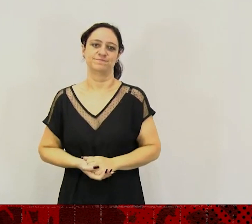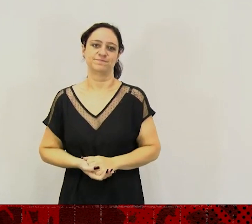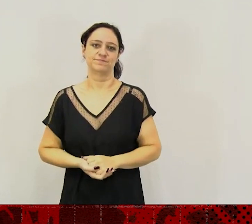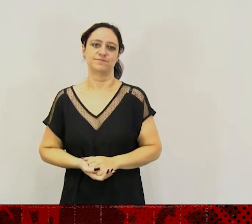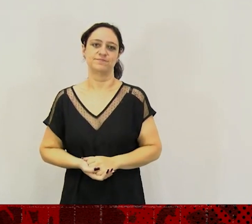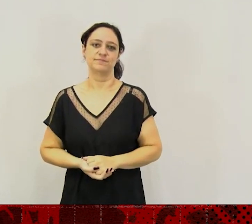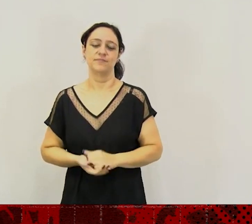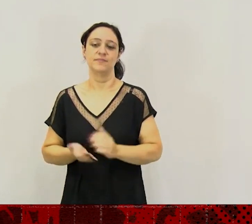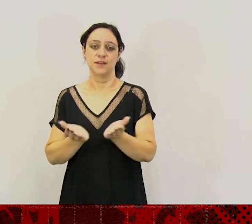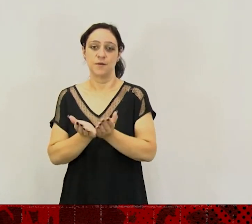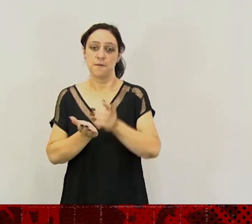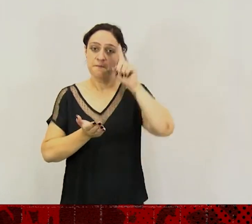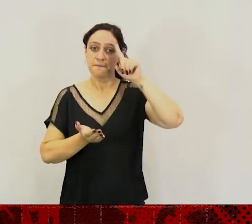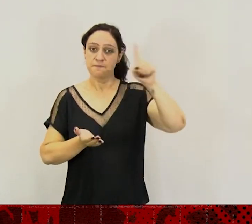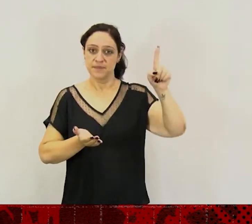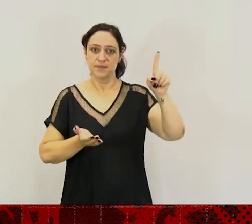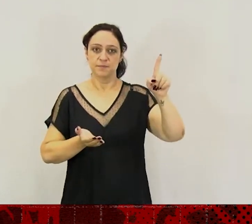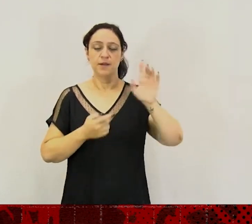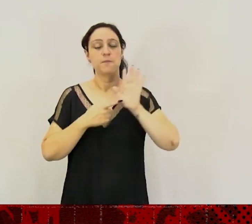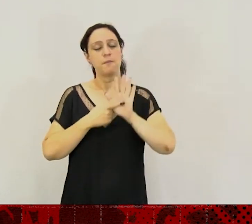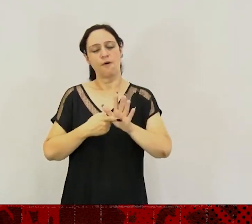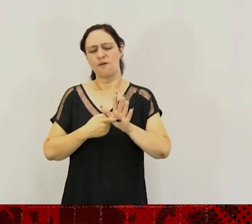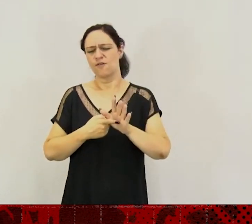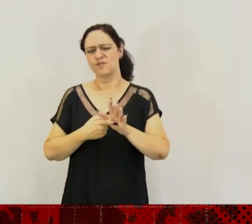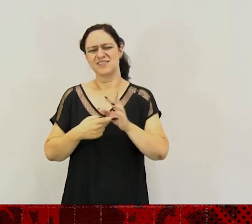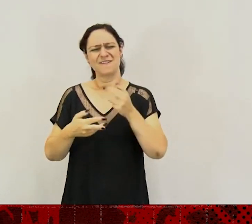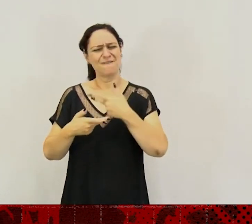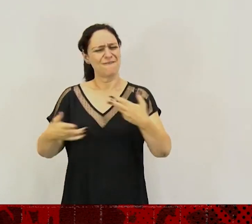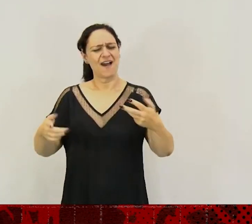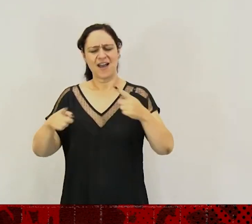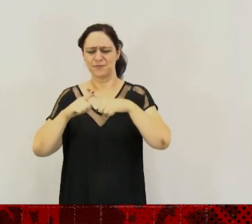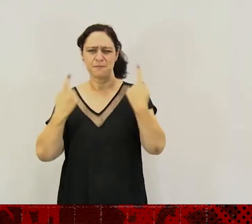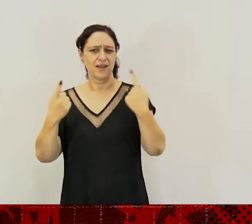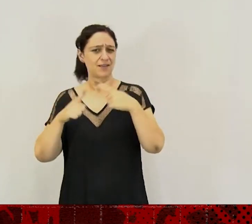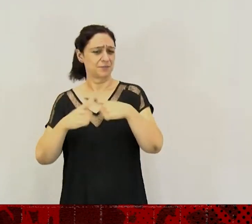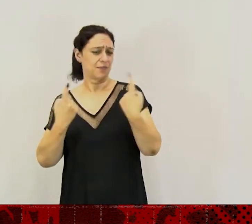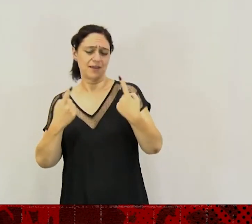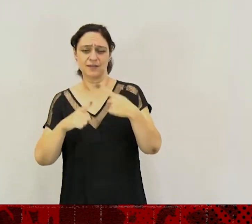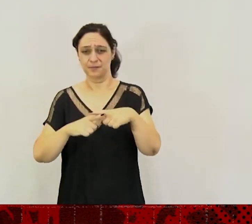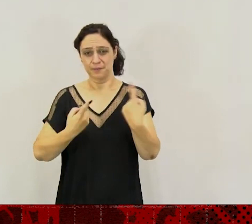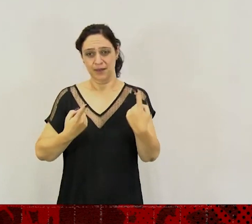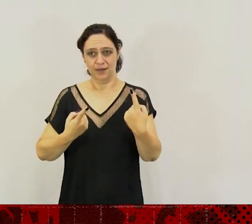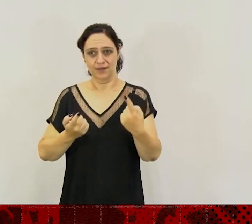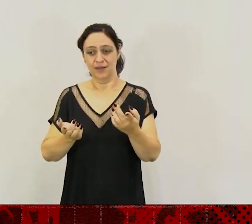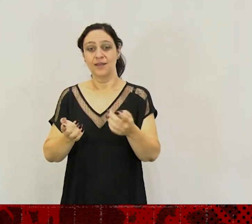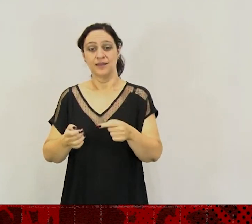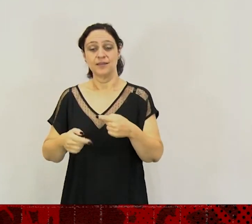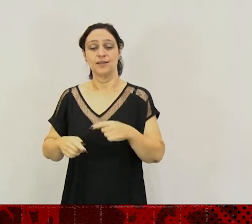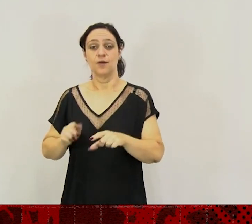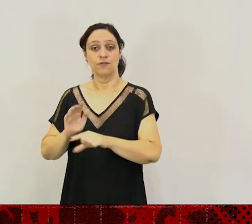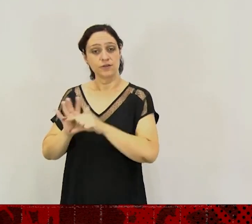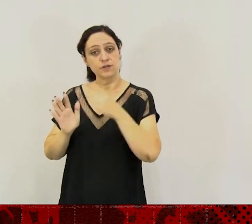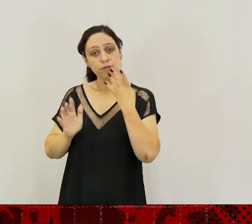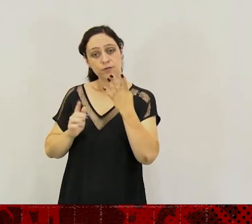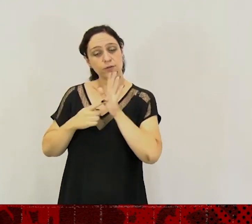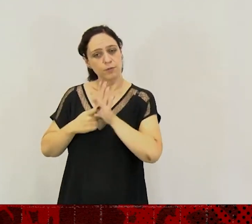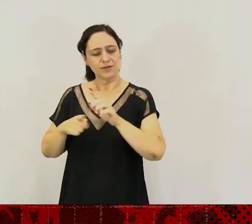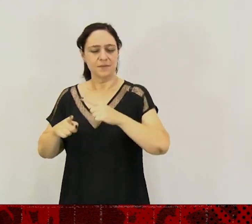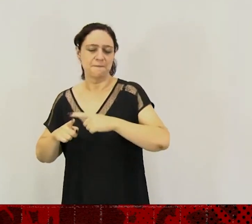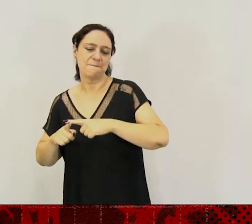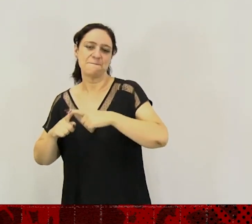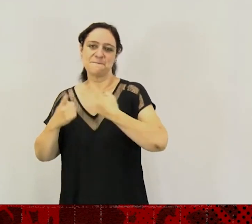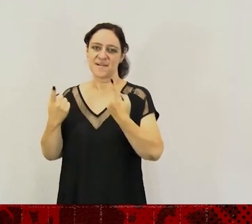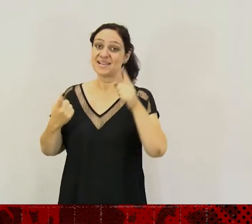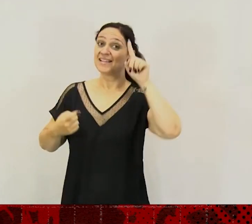E a Bíblia toda é cheia de poréns, é cheia de mas. E aqui tem um mas.